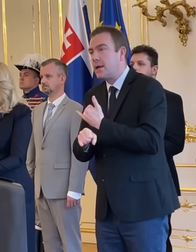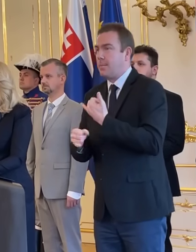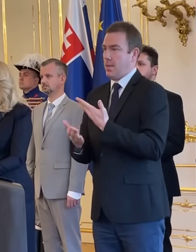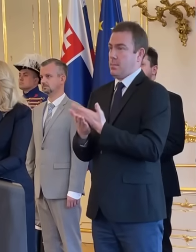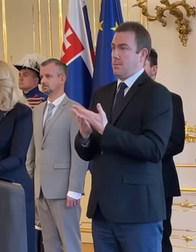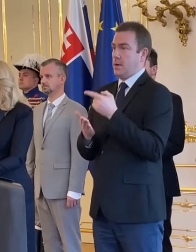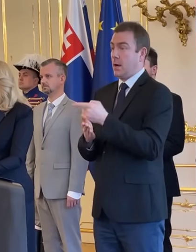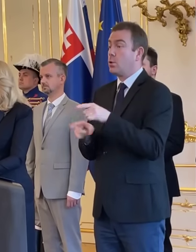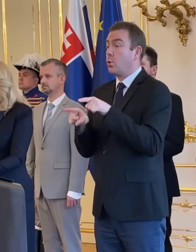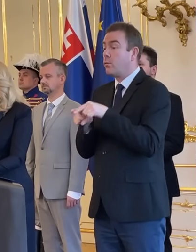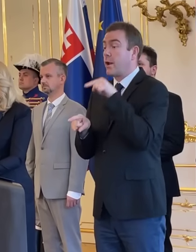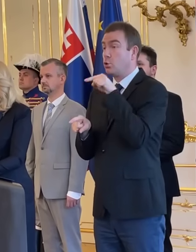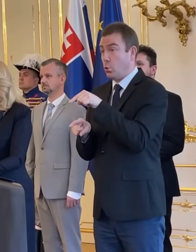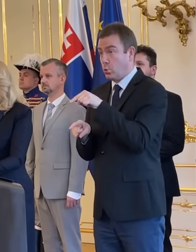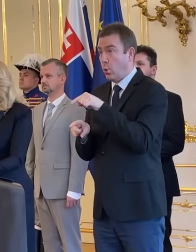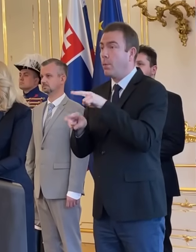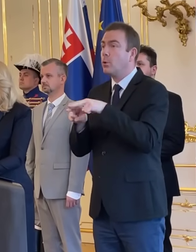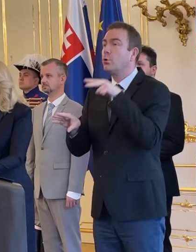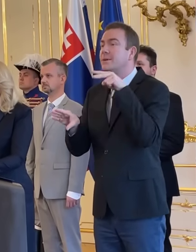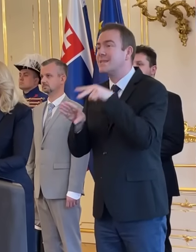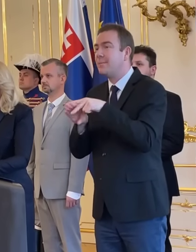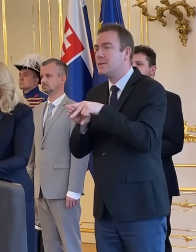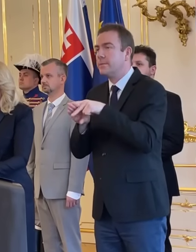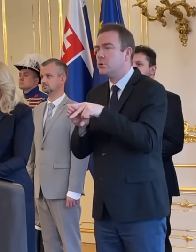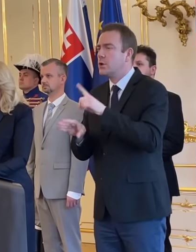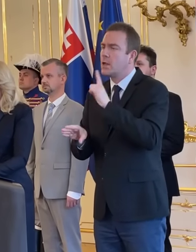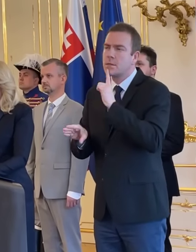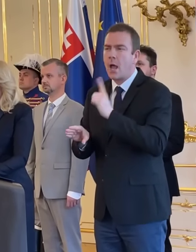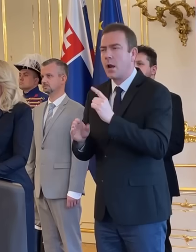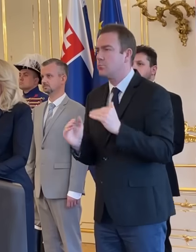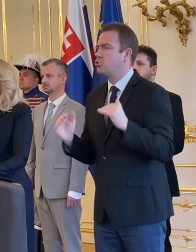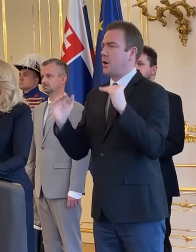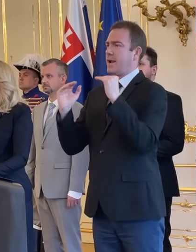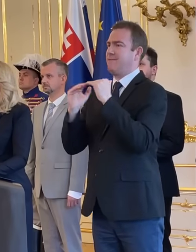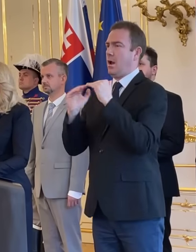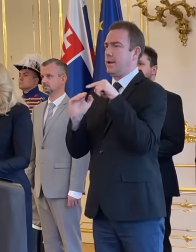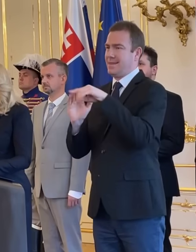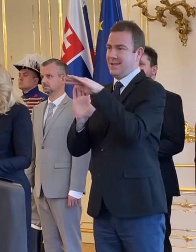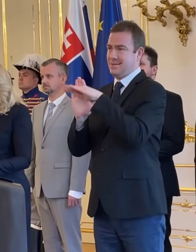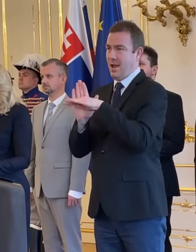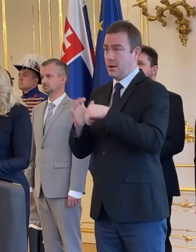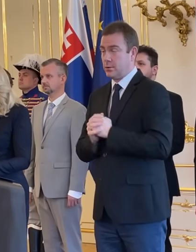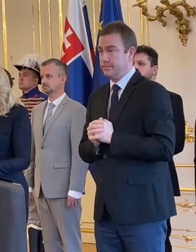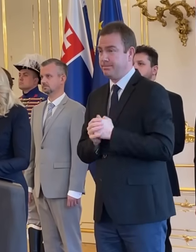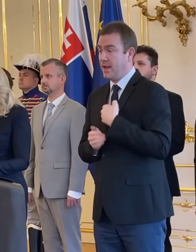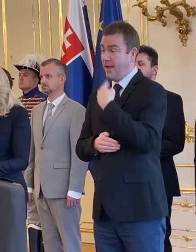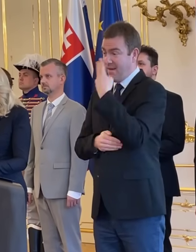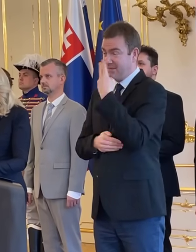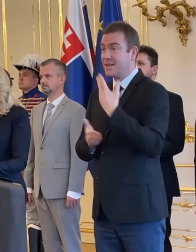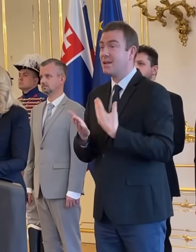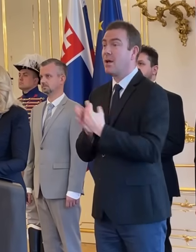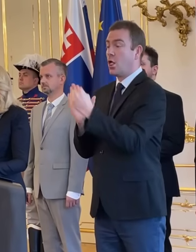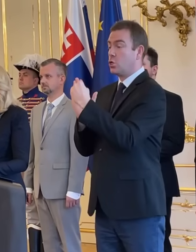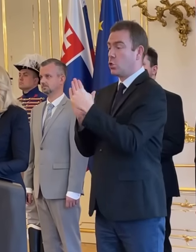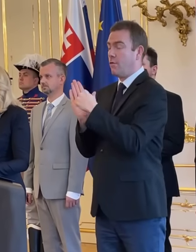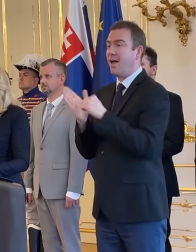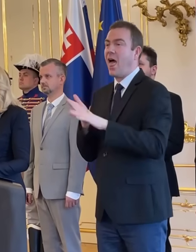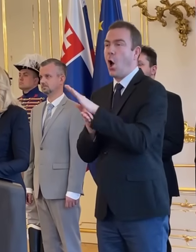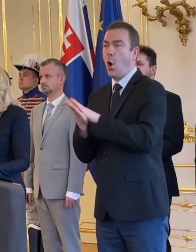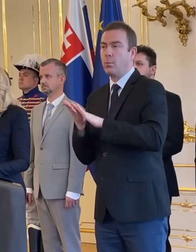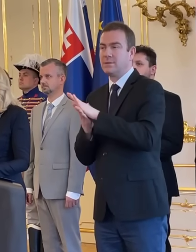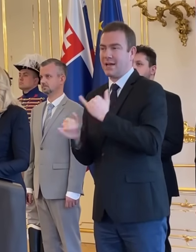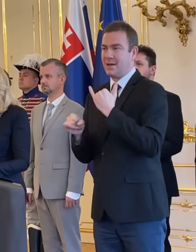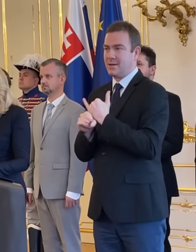tým zabezpečiť vyššiu kvalitu príjmanej normy. O obsahových nedostatkoch novely sa za posledné mesiace